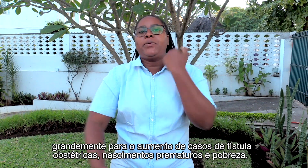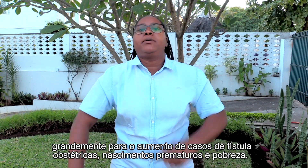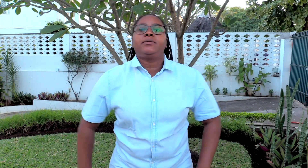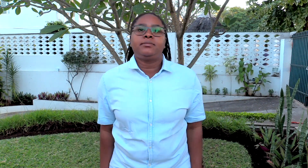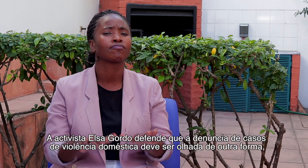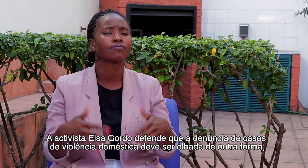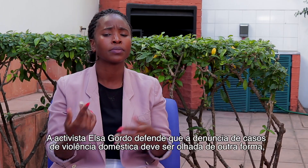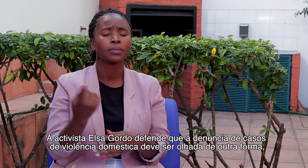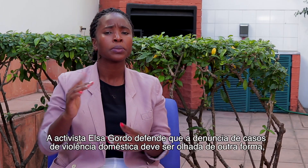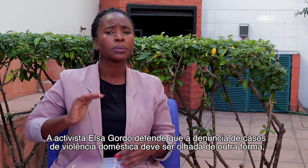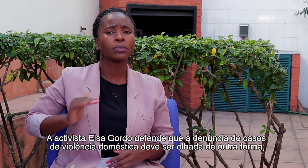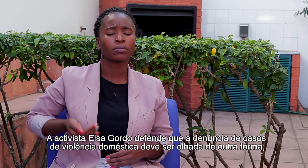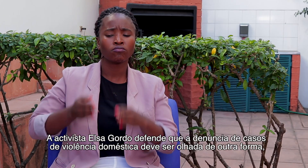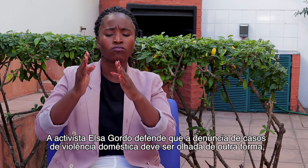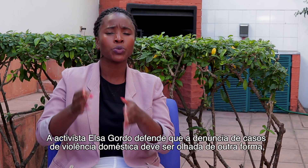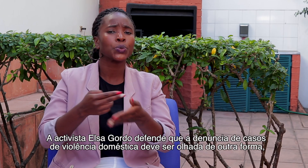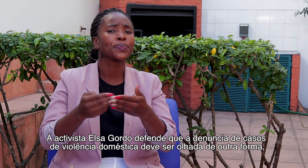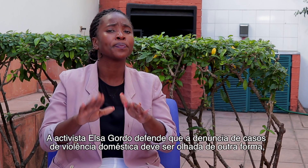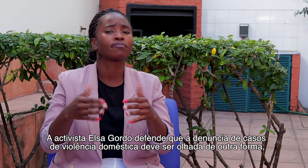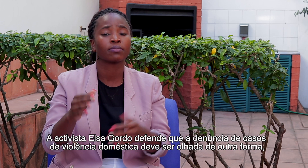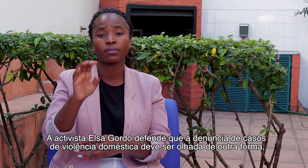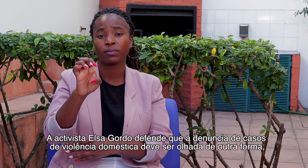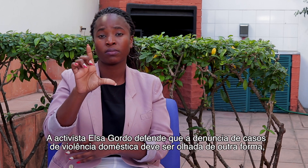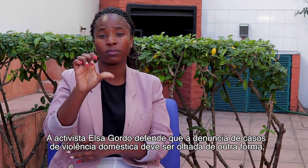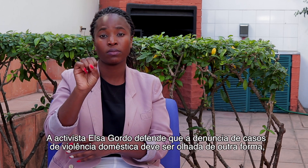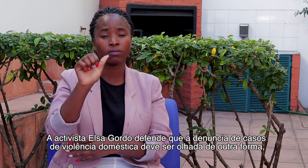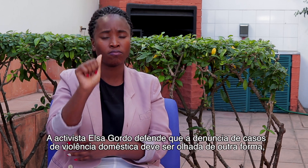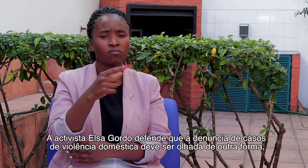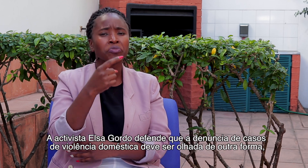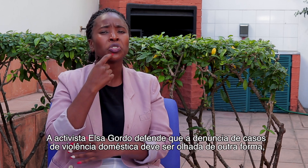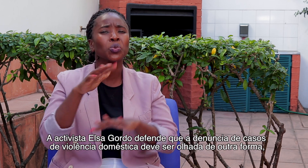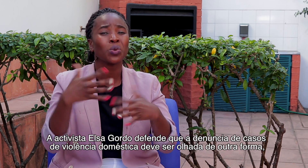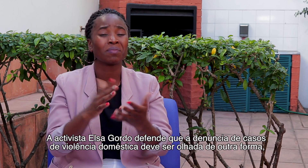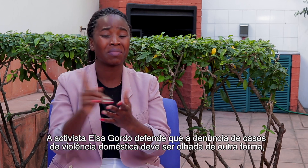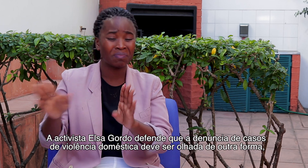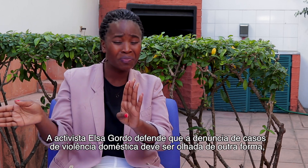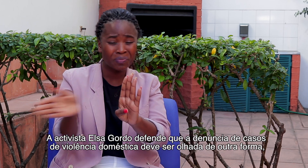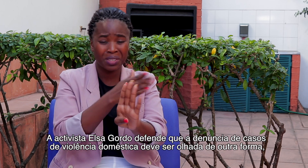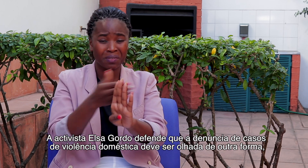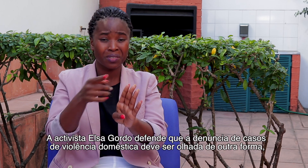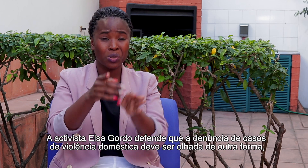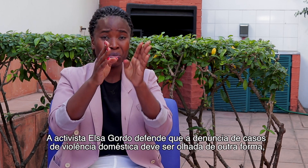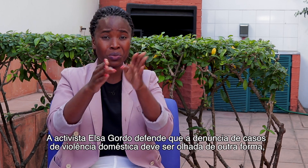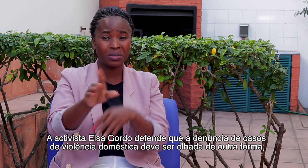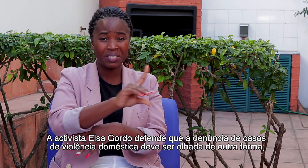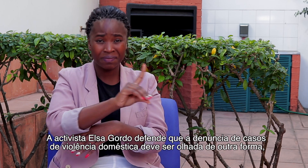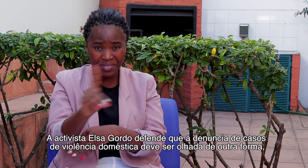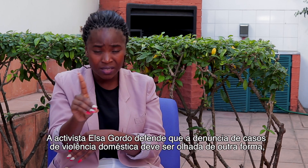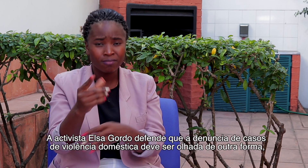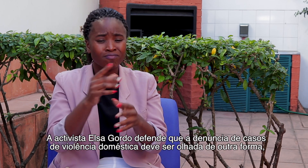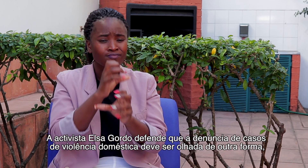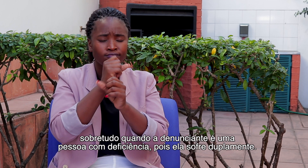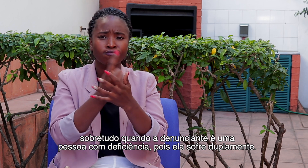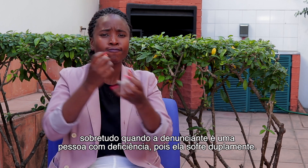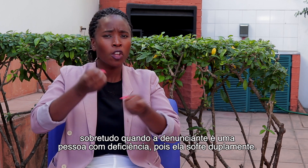pobreza. A ativista Elsa Gordo defende que a denúncia de casos de violência doméstica deve ser olhada de